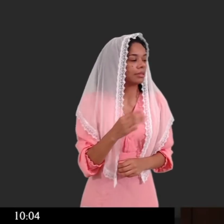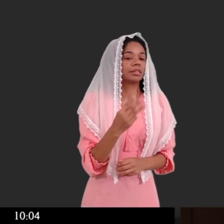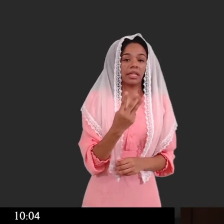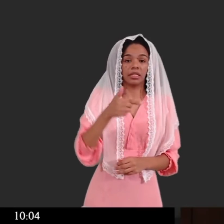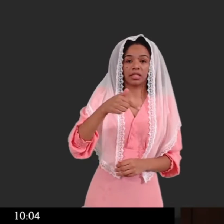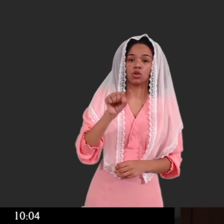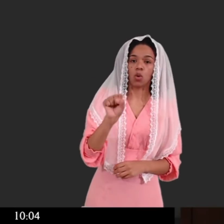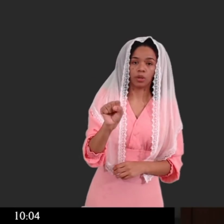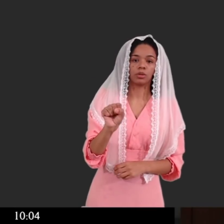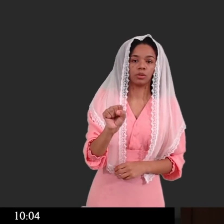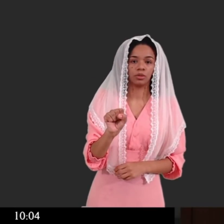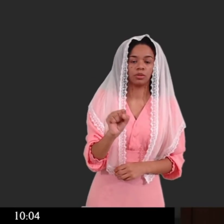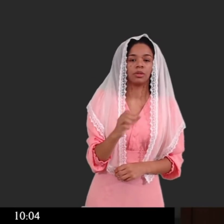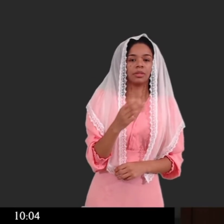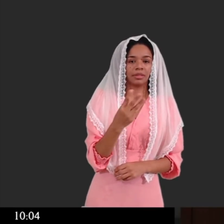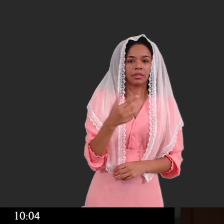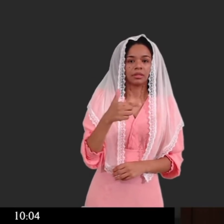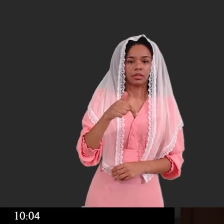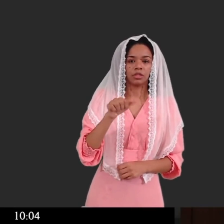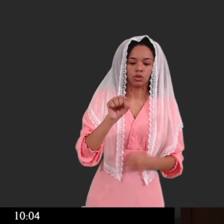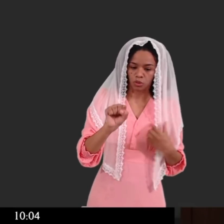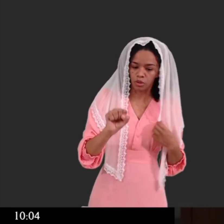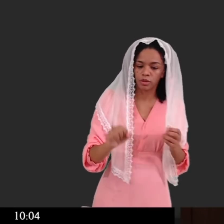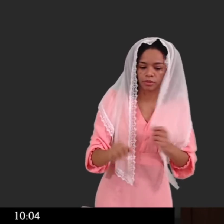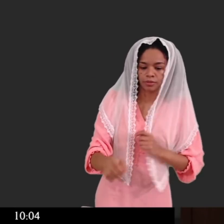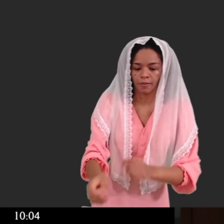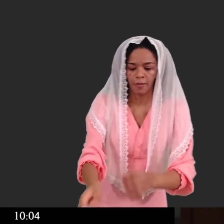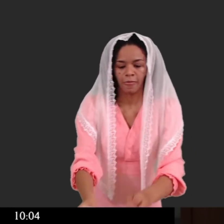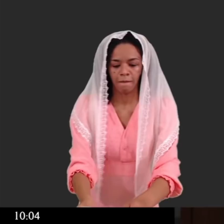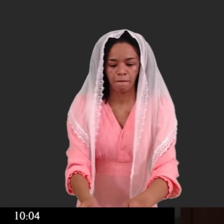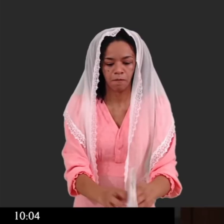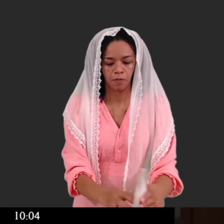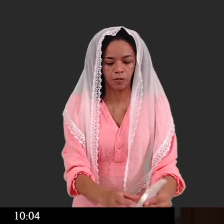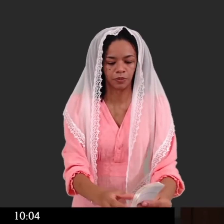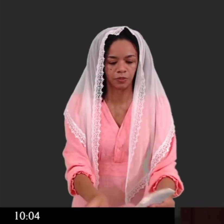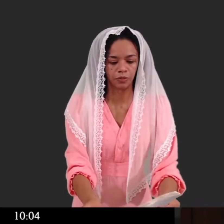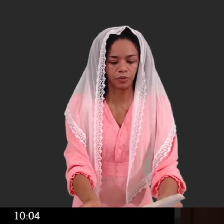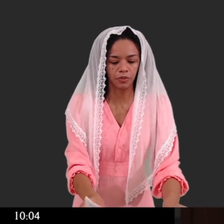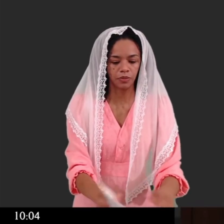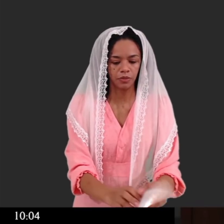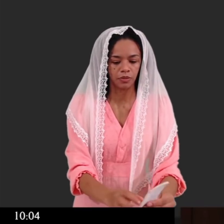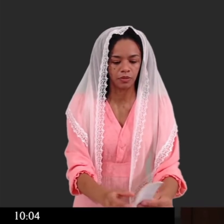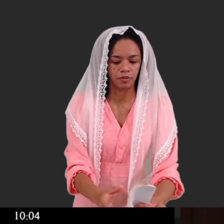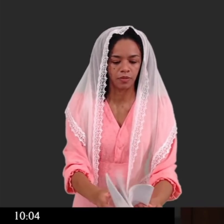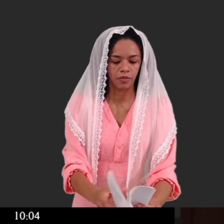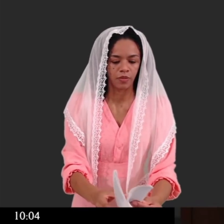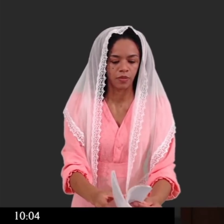378, 378.